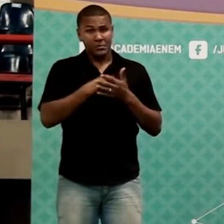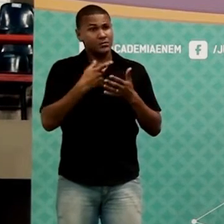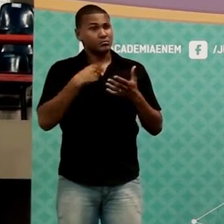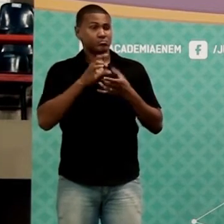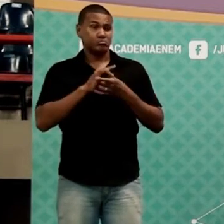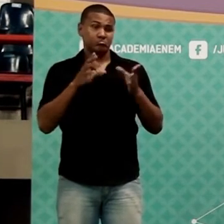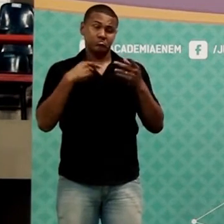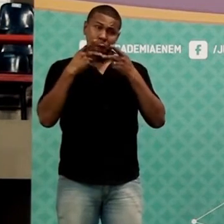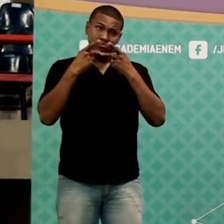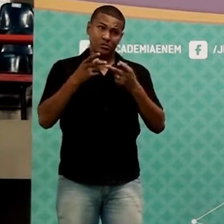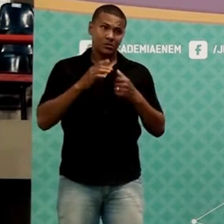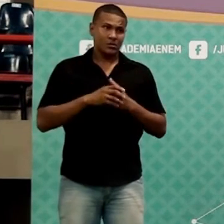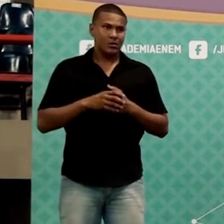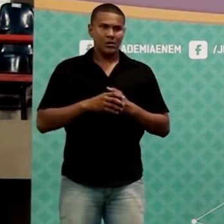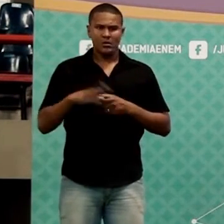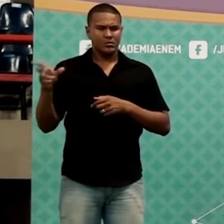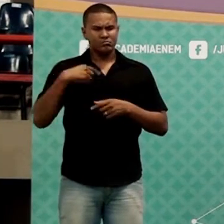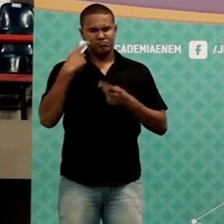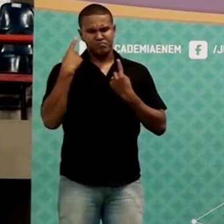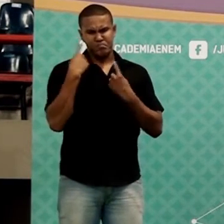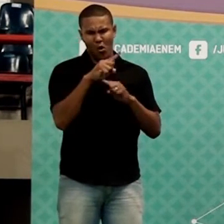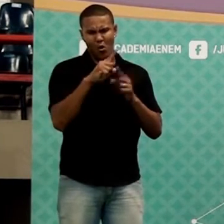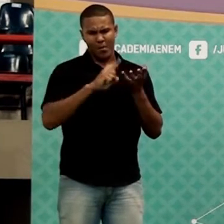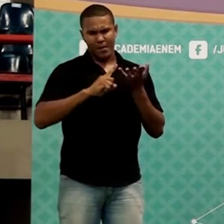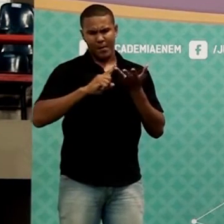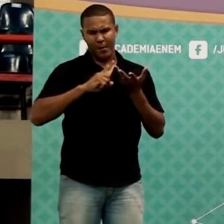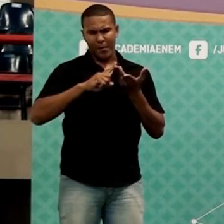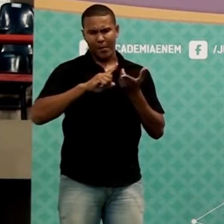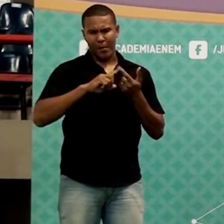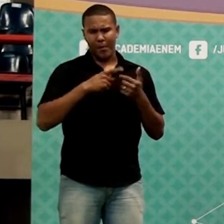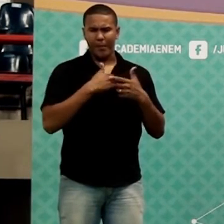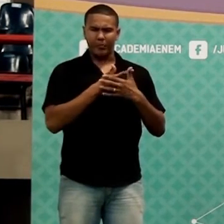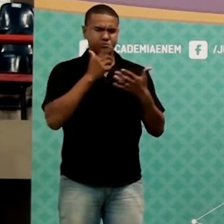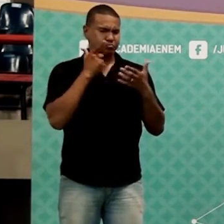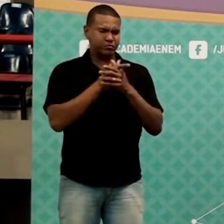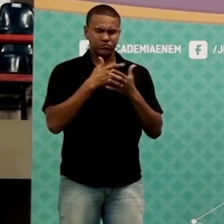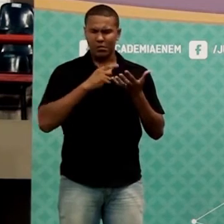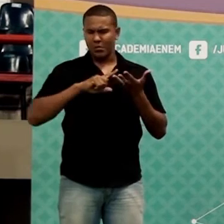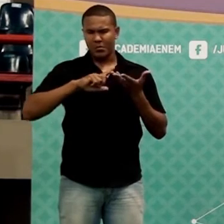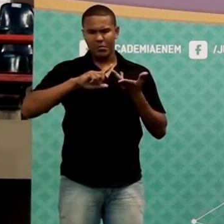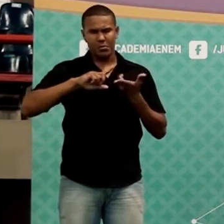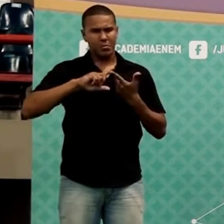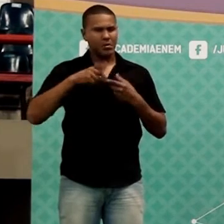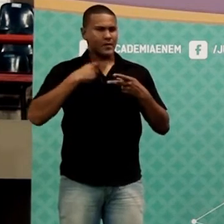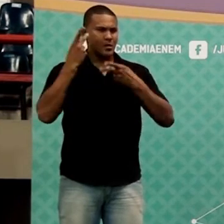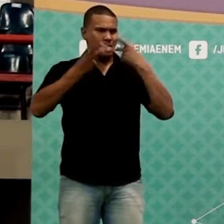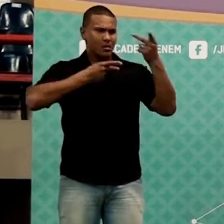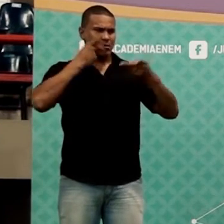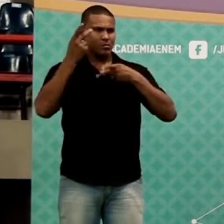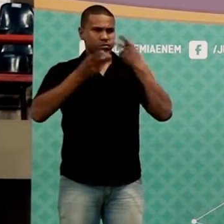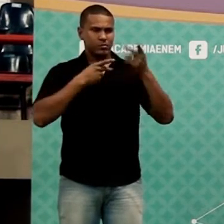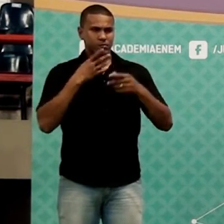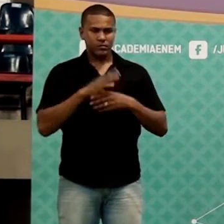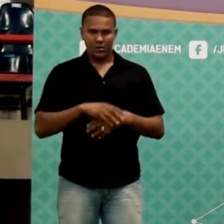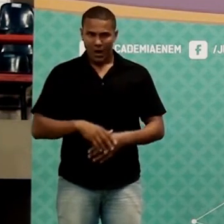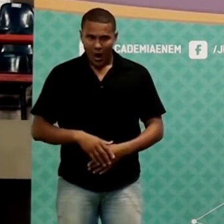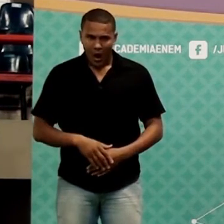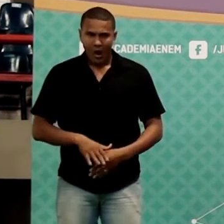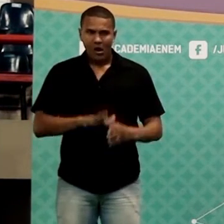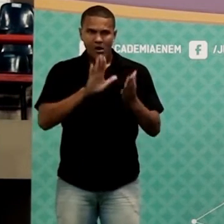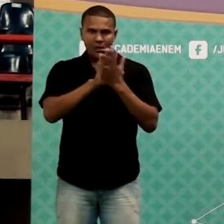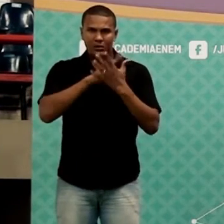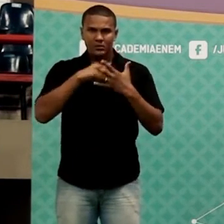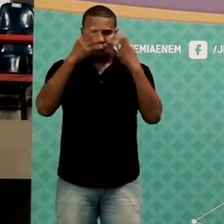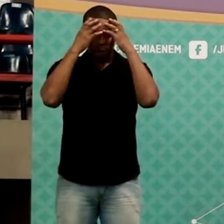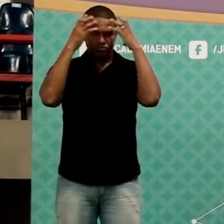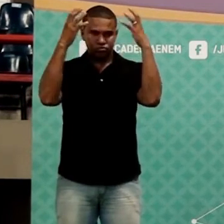dizer. Aí ele criticou tudo o que ele pensava que estava errado na igreja. O mensageiro saiu indignado, porque para a